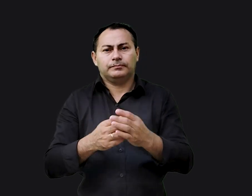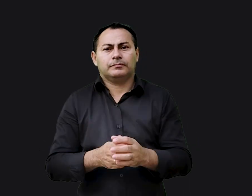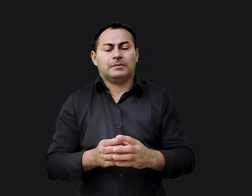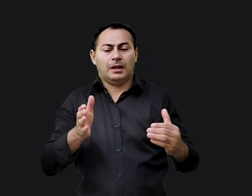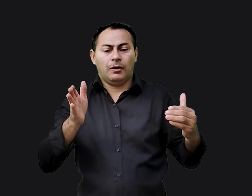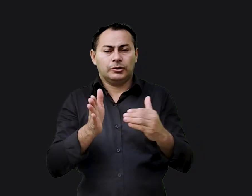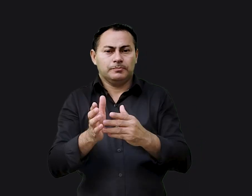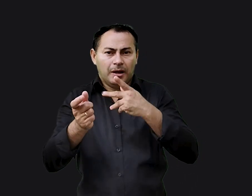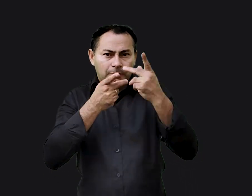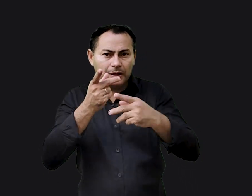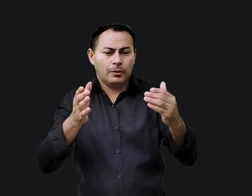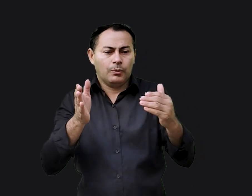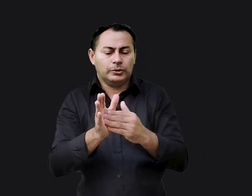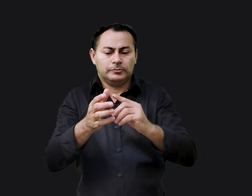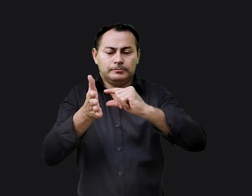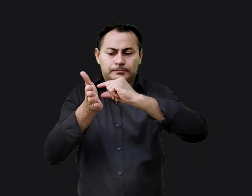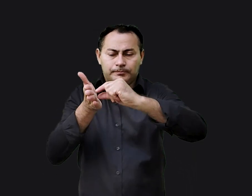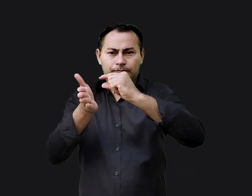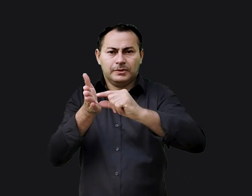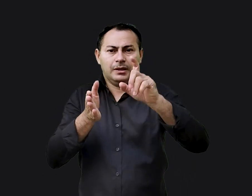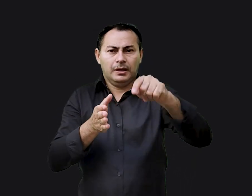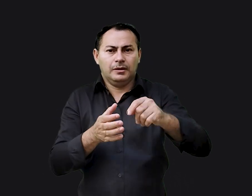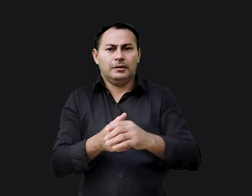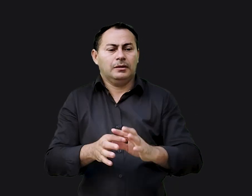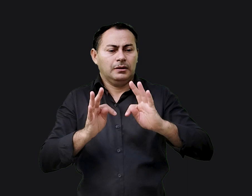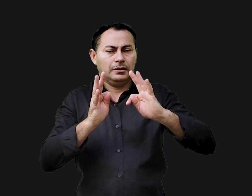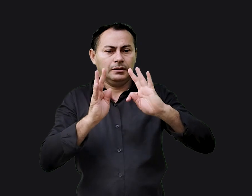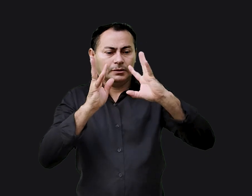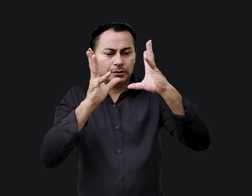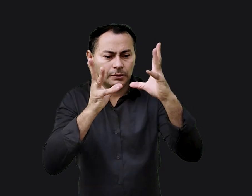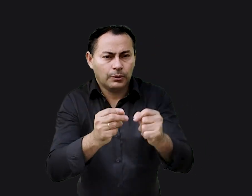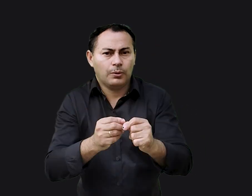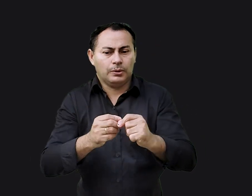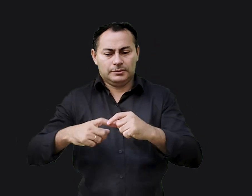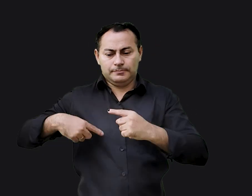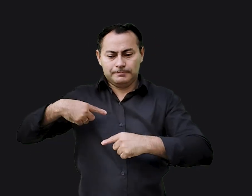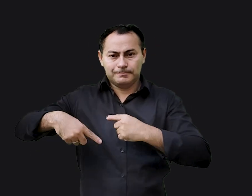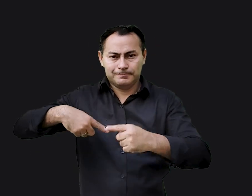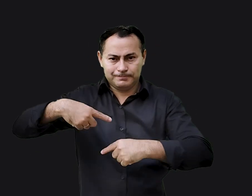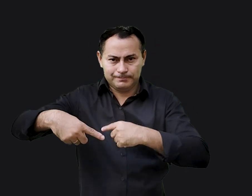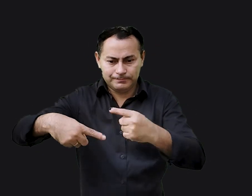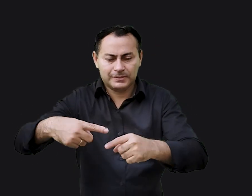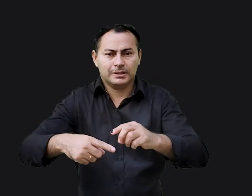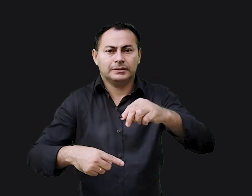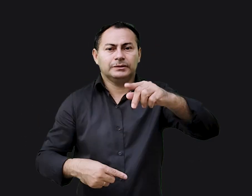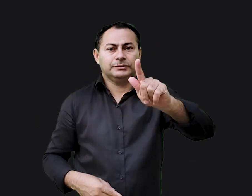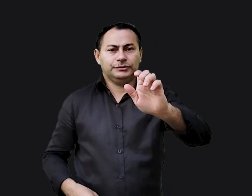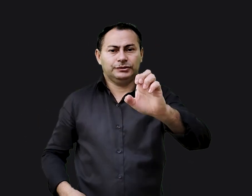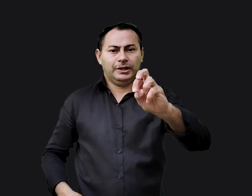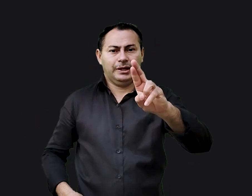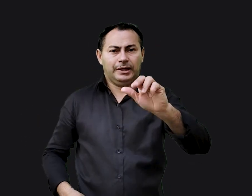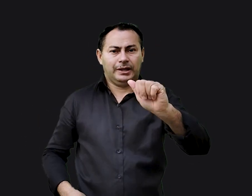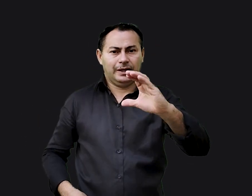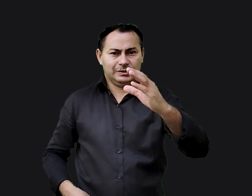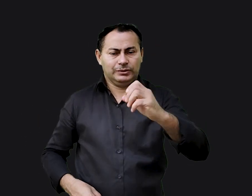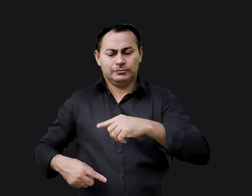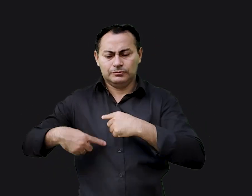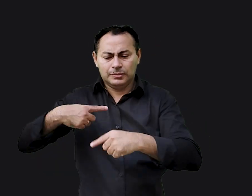isso as últimas palavras do último Versículo são todas as gerações isso significa cada